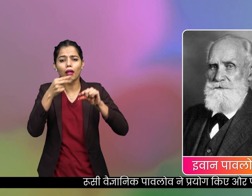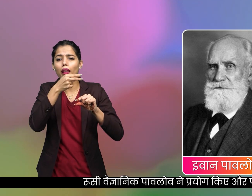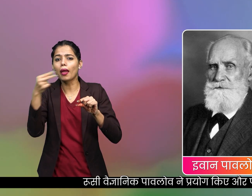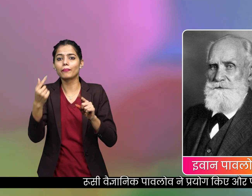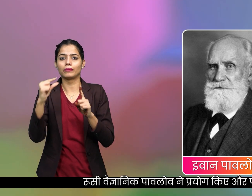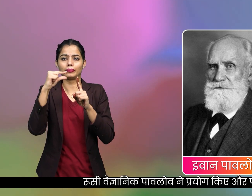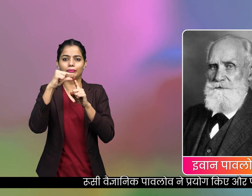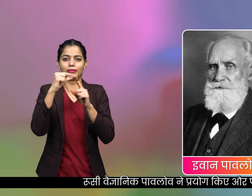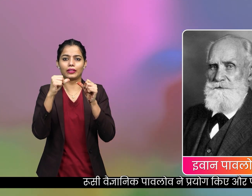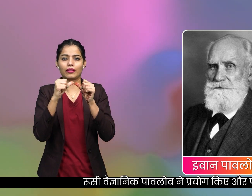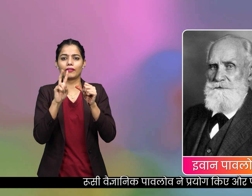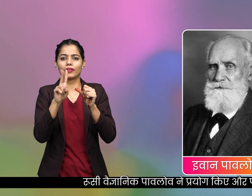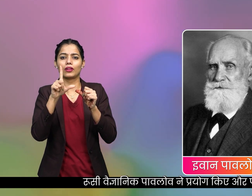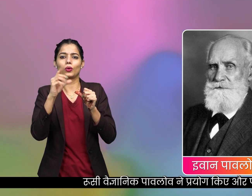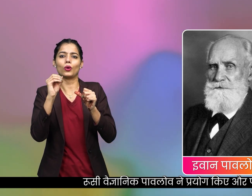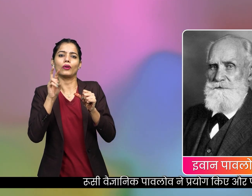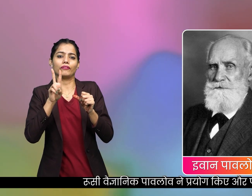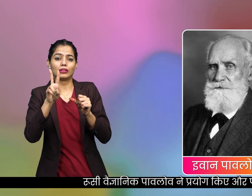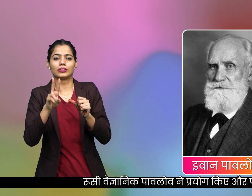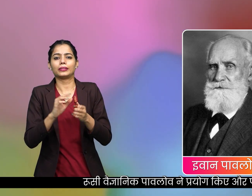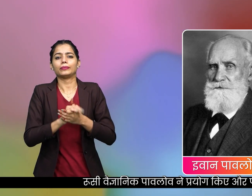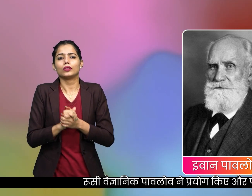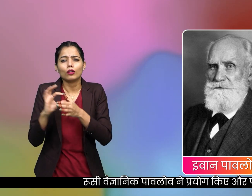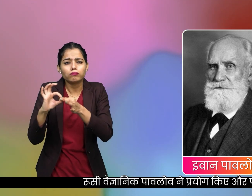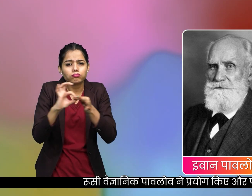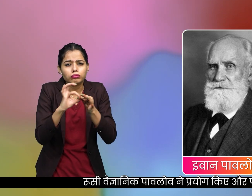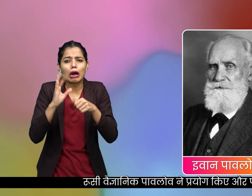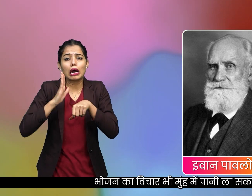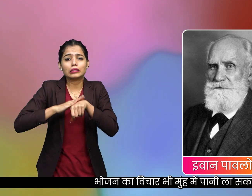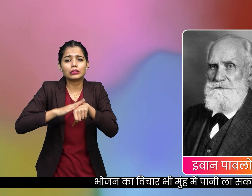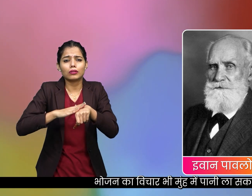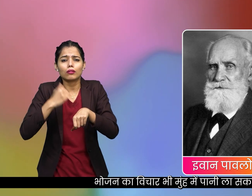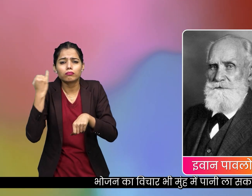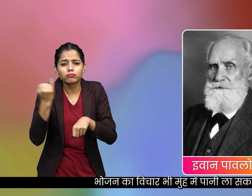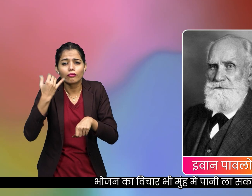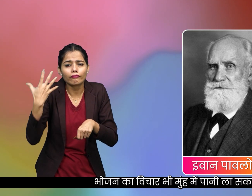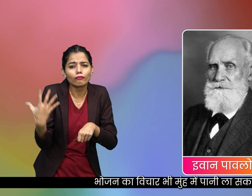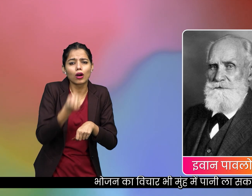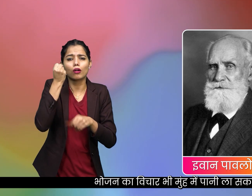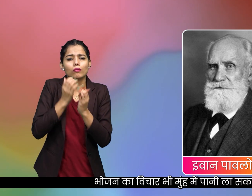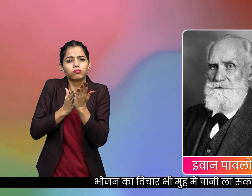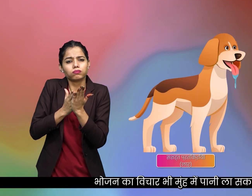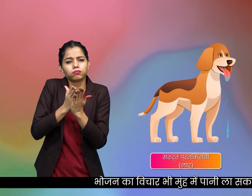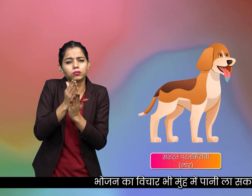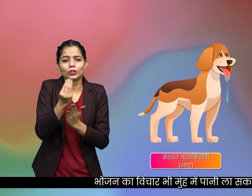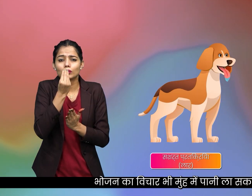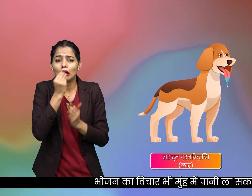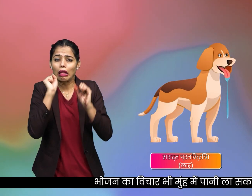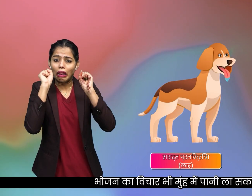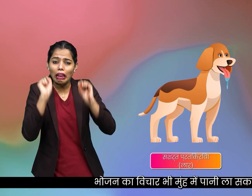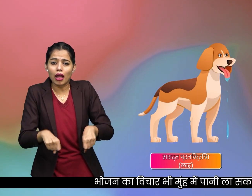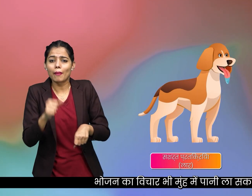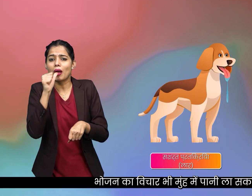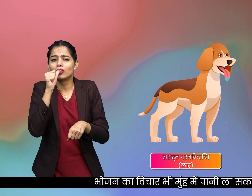वैज्ञानिक पावलोव ने प्रयोग किया और पाया कि भोजन का विचार भी मुंह